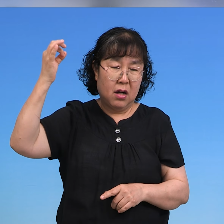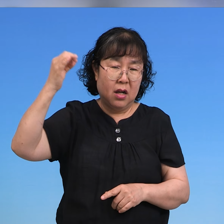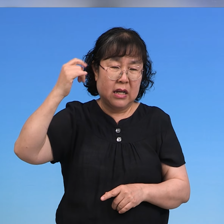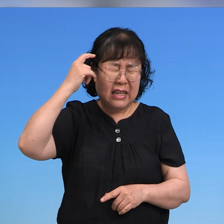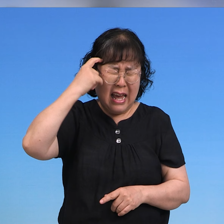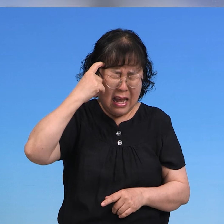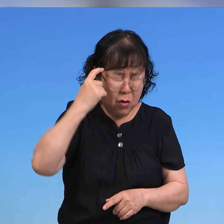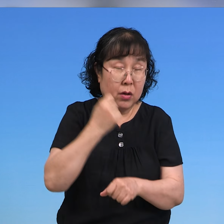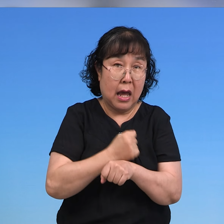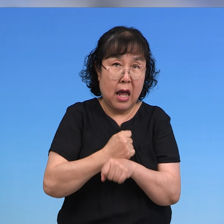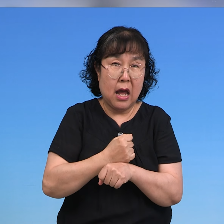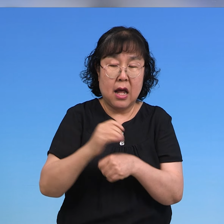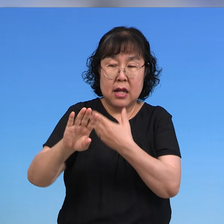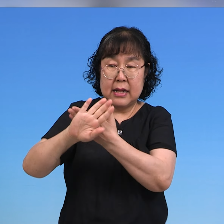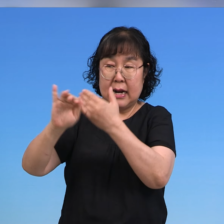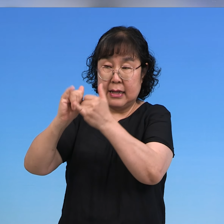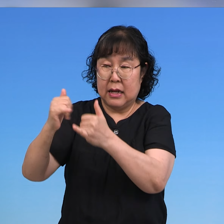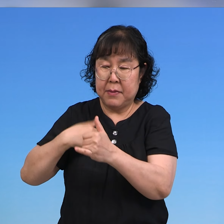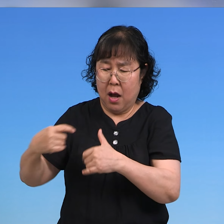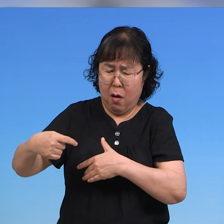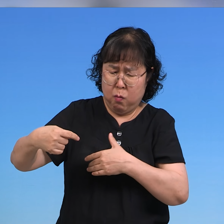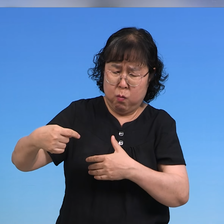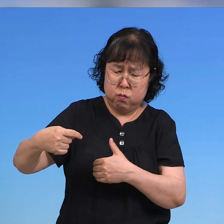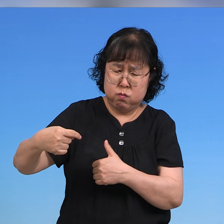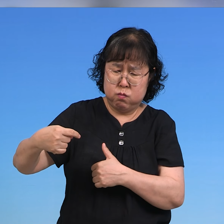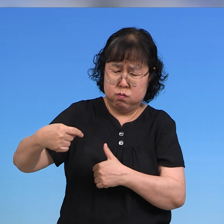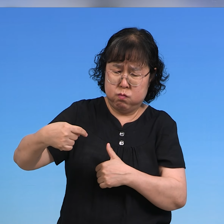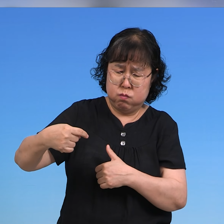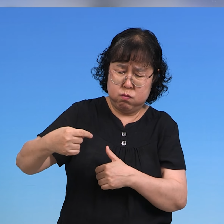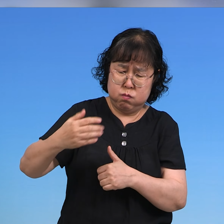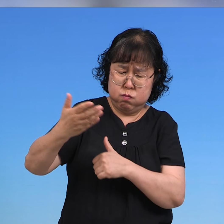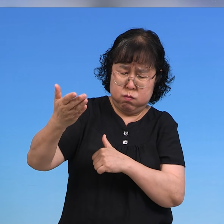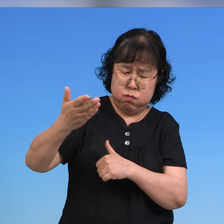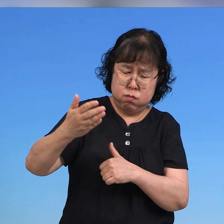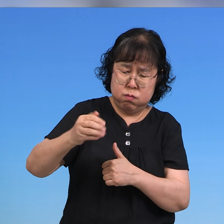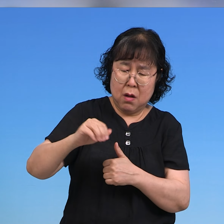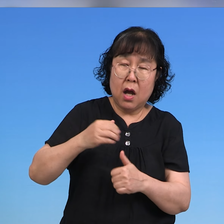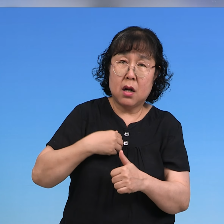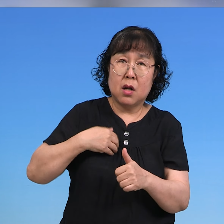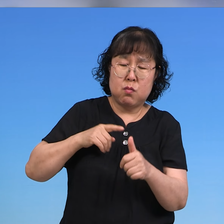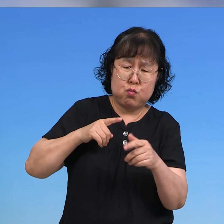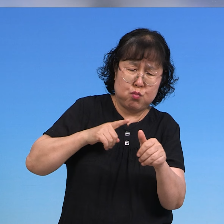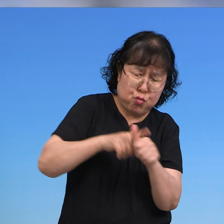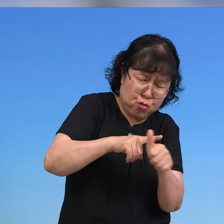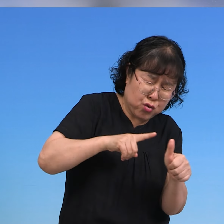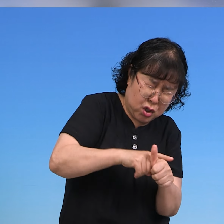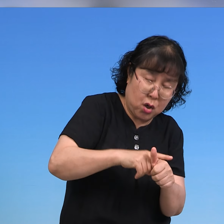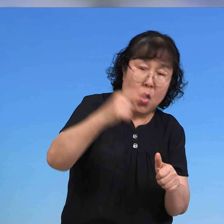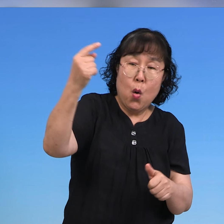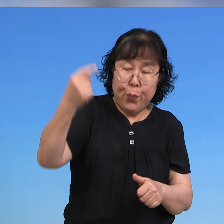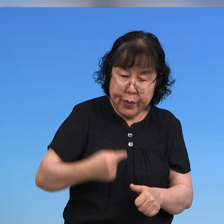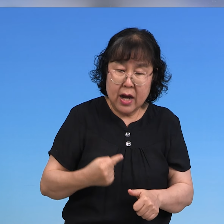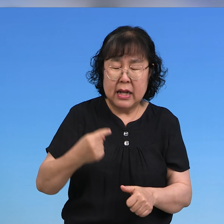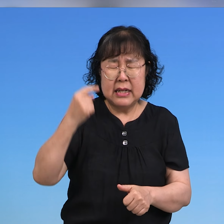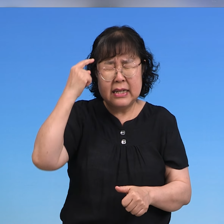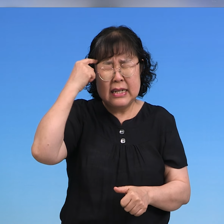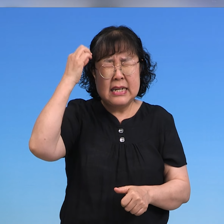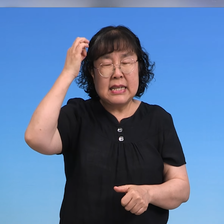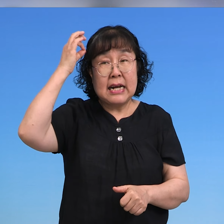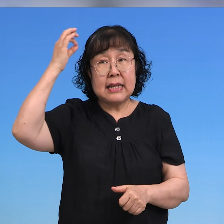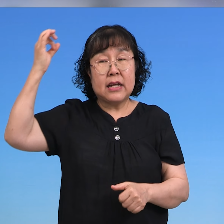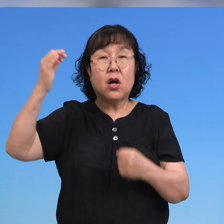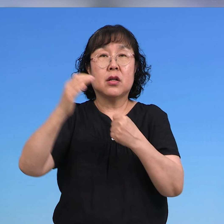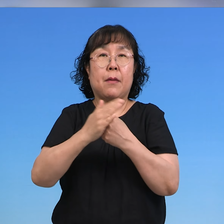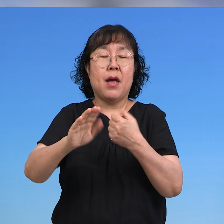이 마음의 병이 참 이런 비극을 만드는 거거든요. 오늘 이 유튜브 뭐